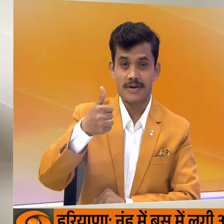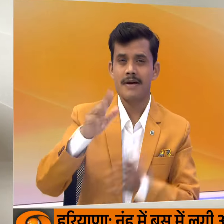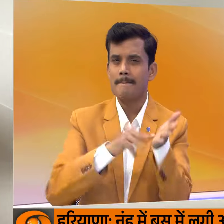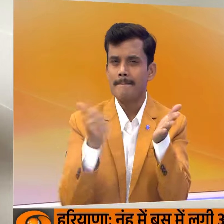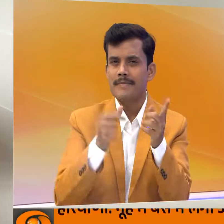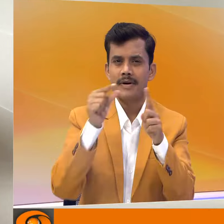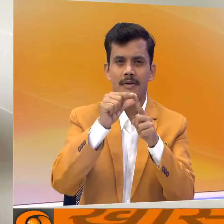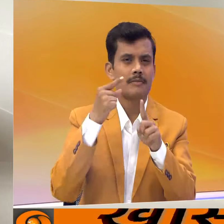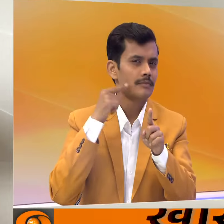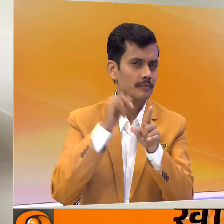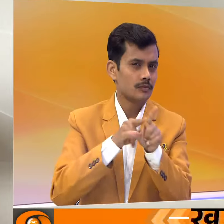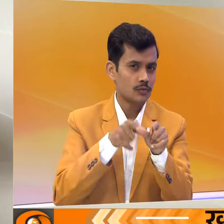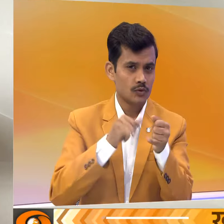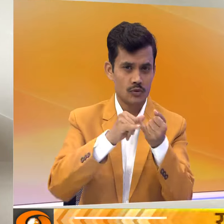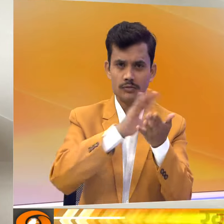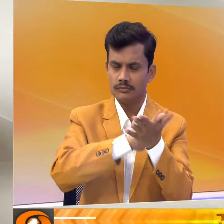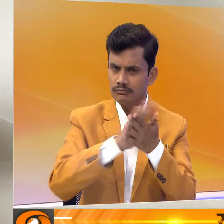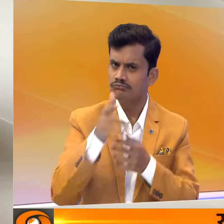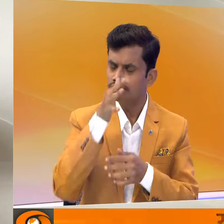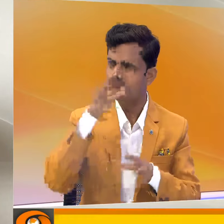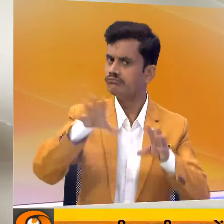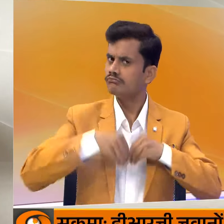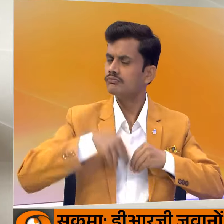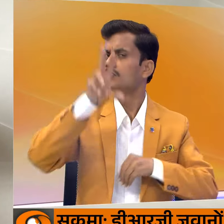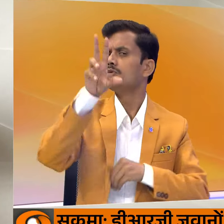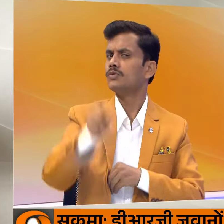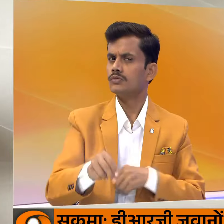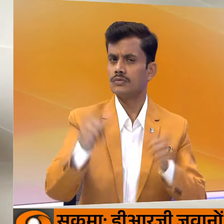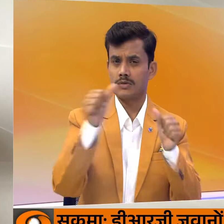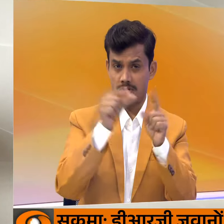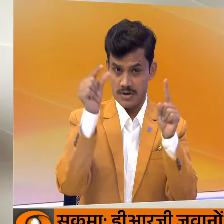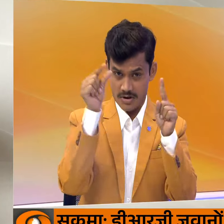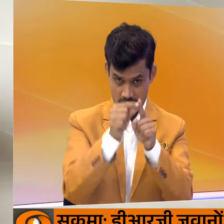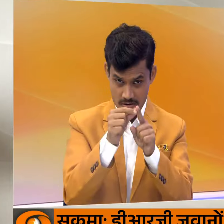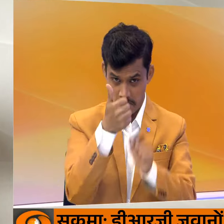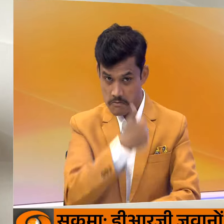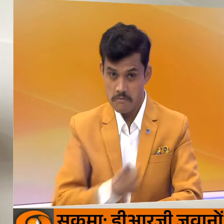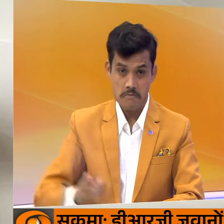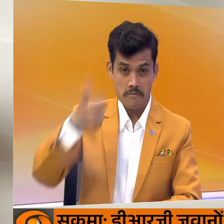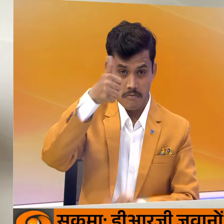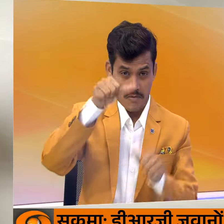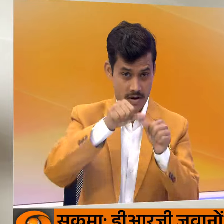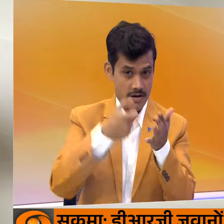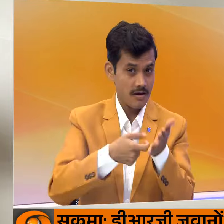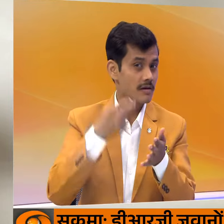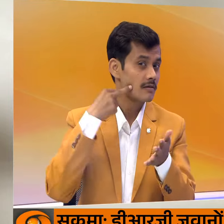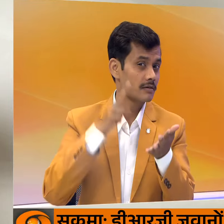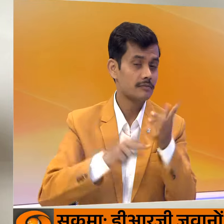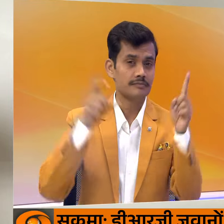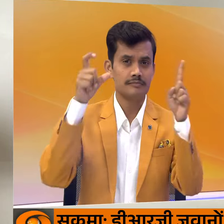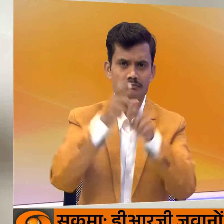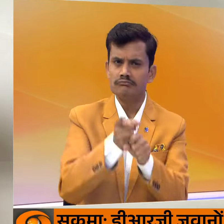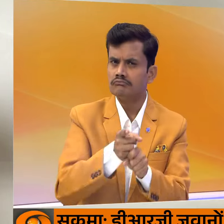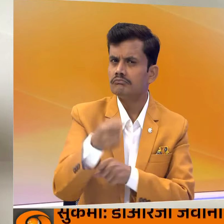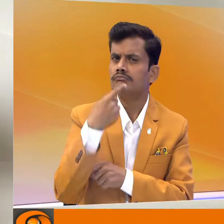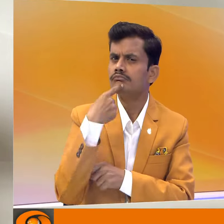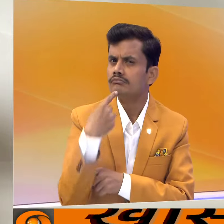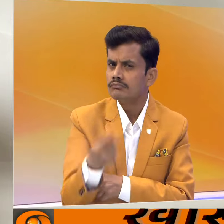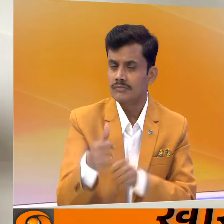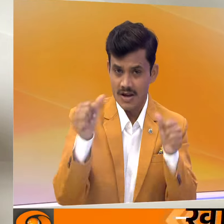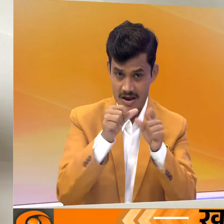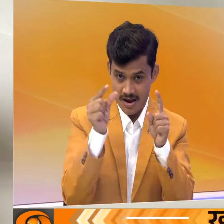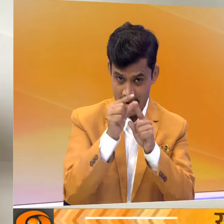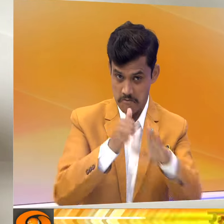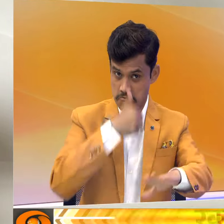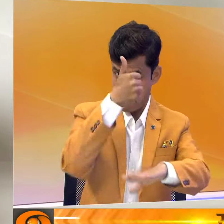केंद्रीय मंत्री पीयूष गोयल ने खंडन किया उन्होंने आम आदमी पार्टी के संयोजक अरविंद केजरीवाल पर तंस कसते हुए कहा